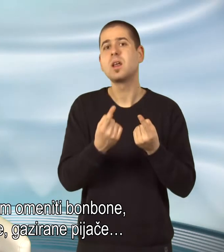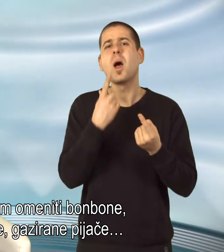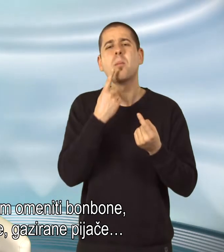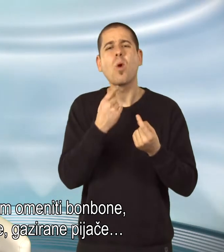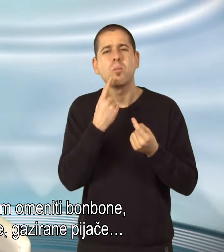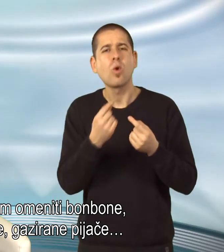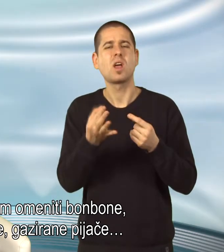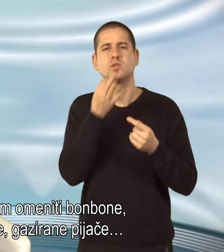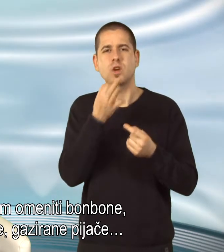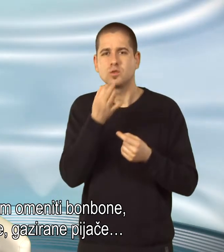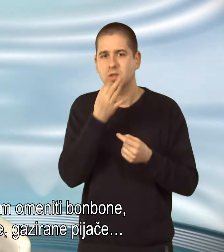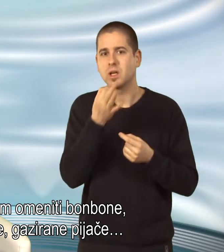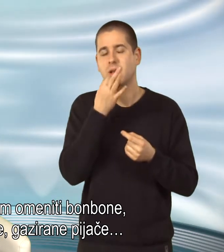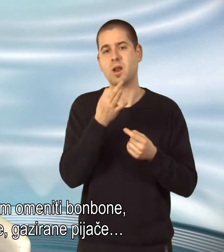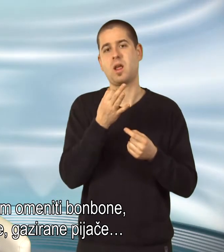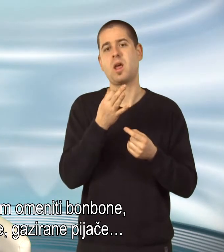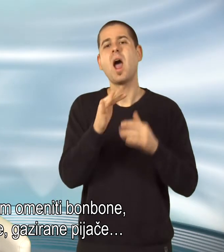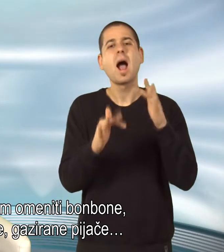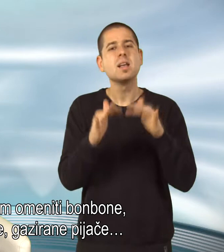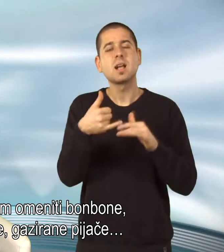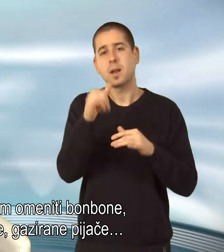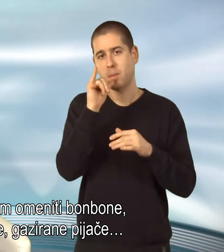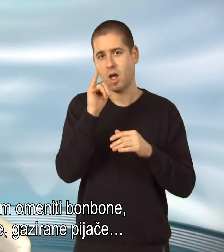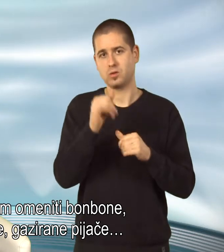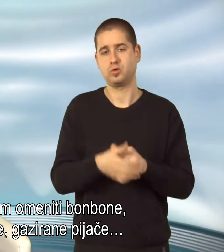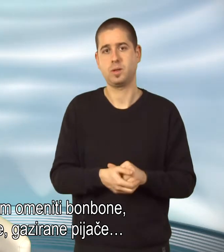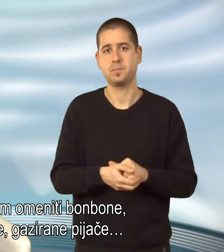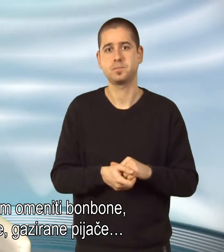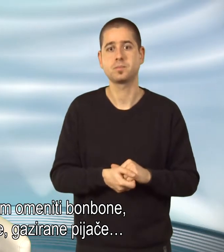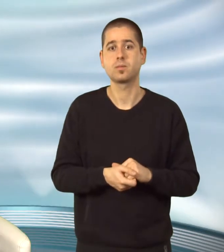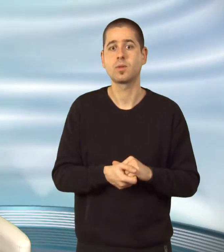omeniti bonbone, žvečilne gumije, gazirane pijače.